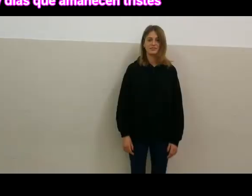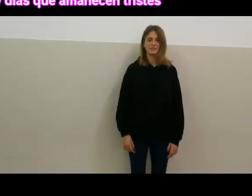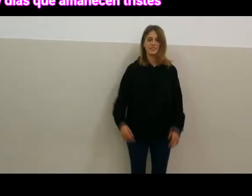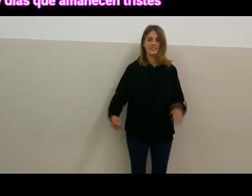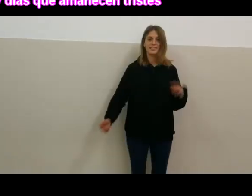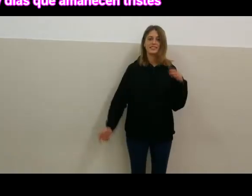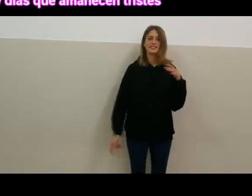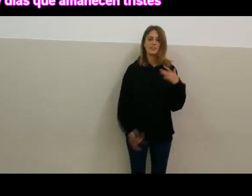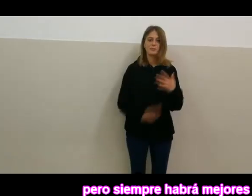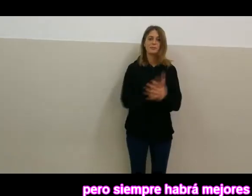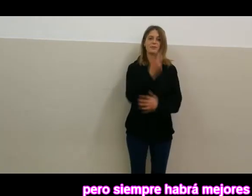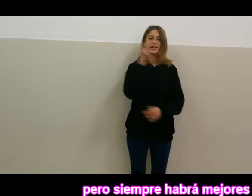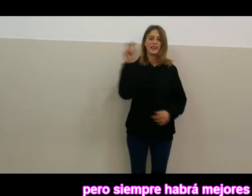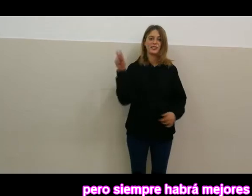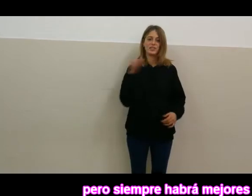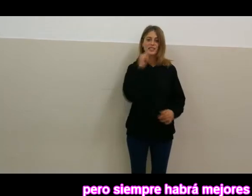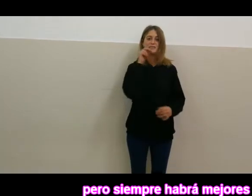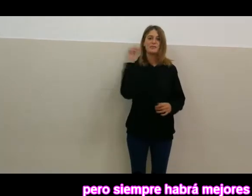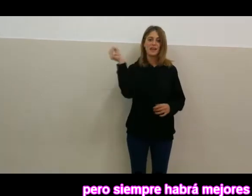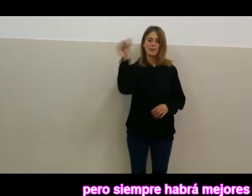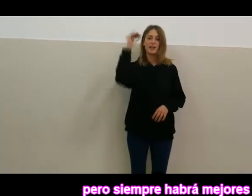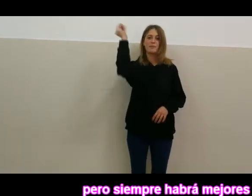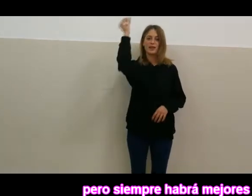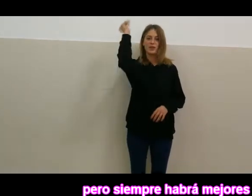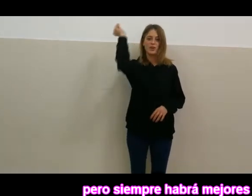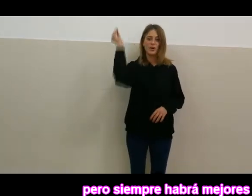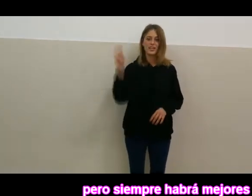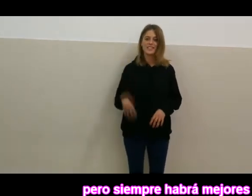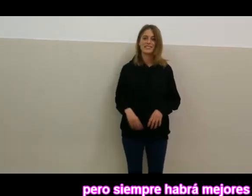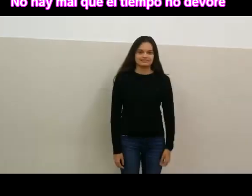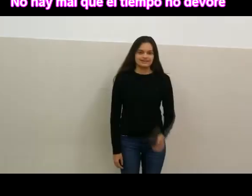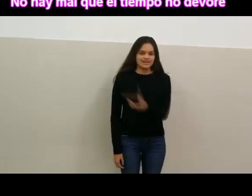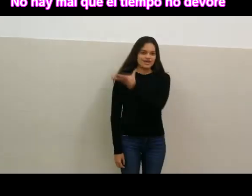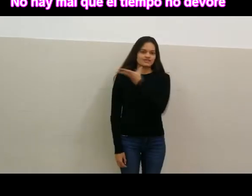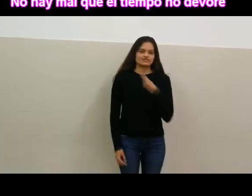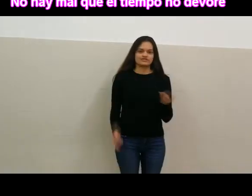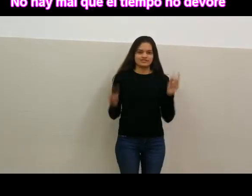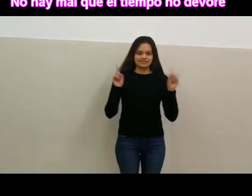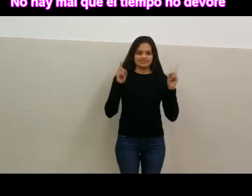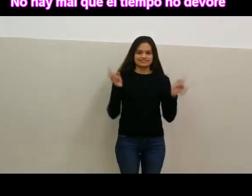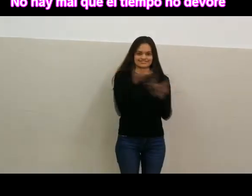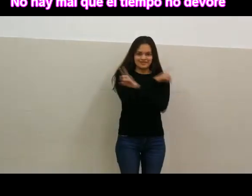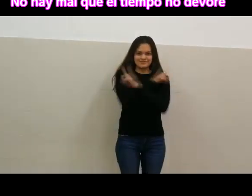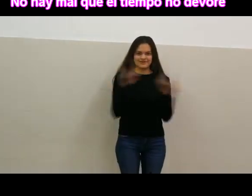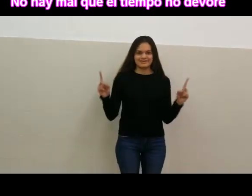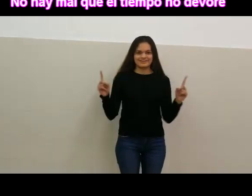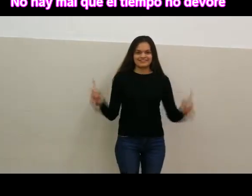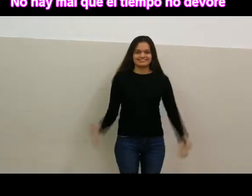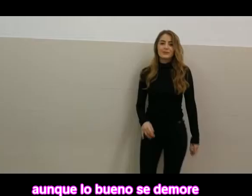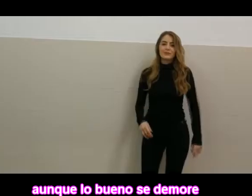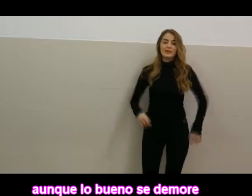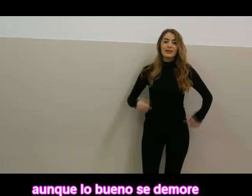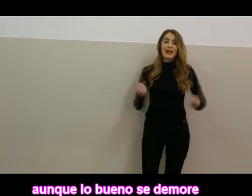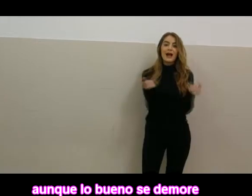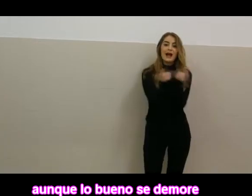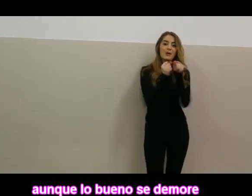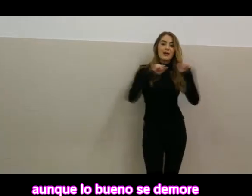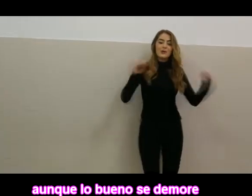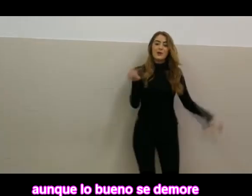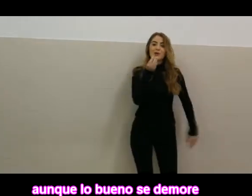días que amanecen tristes, pero siempre habrá mejores. No hay mal que el tiempo no devore, aunque lo bueno